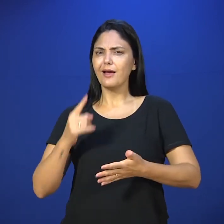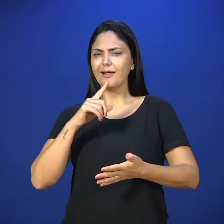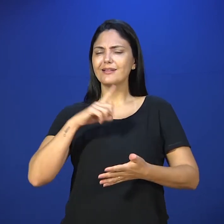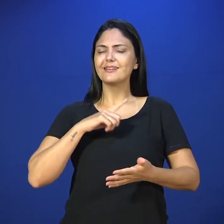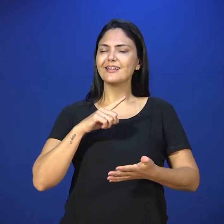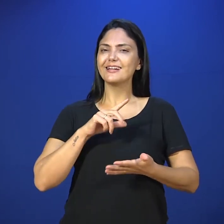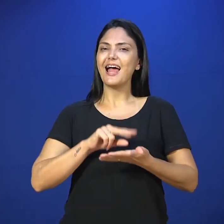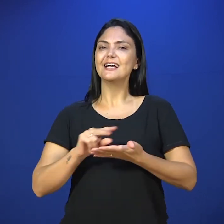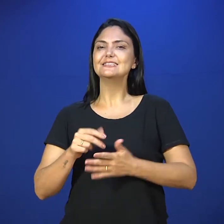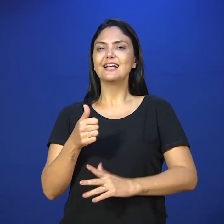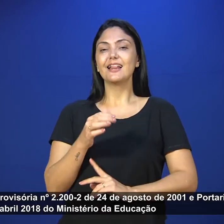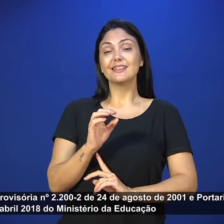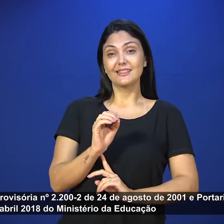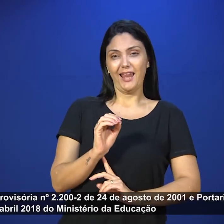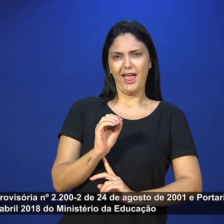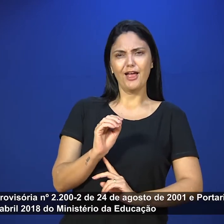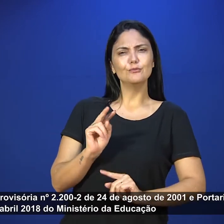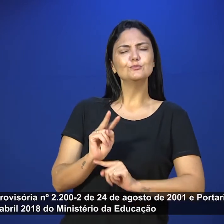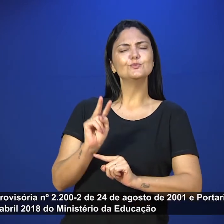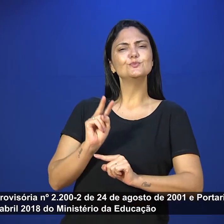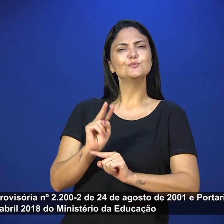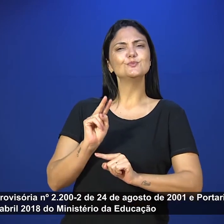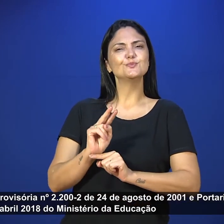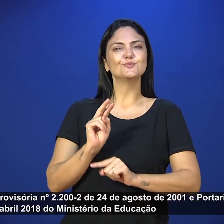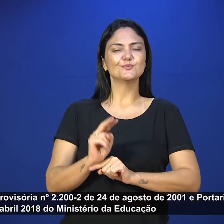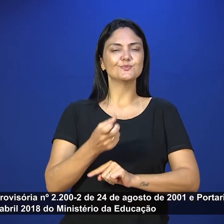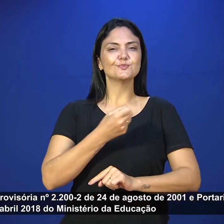previsto no artigo 10 da Medida